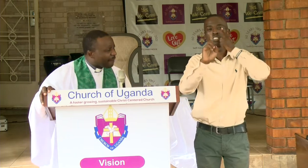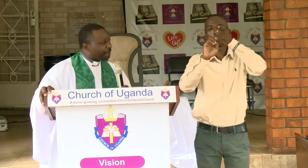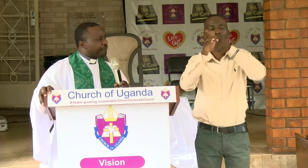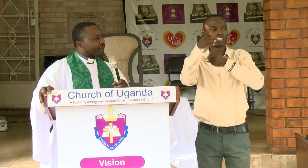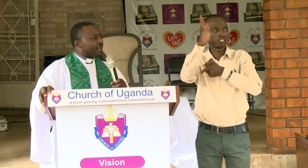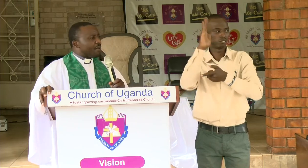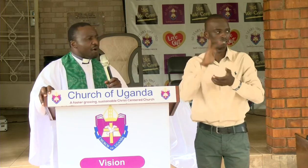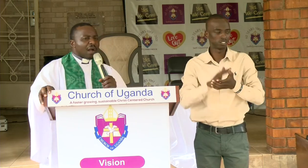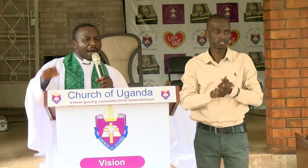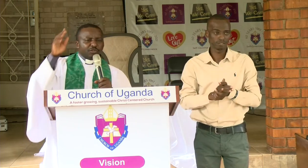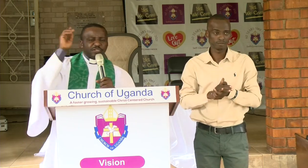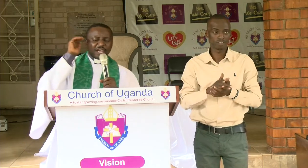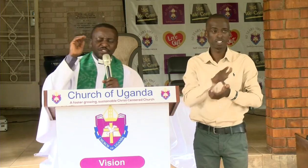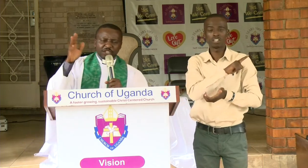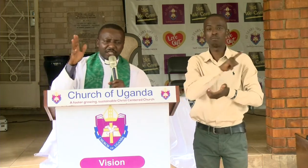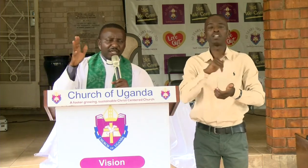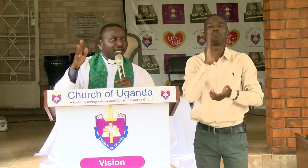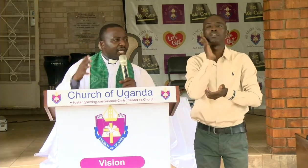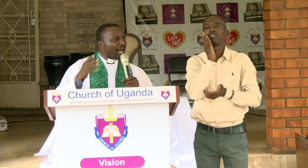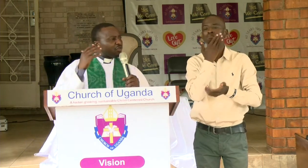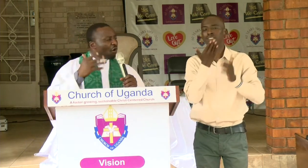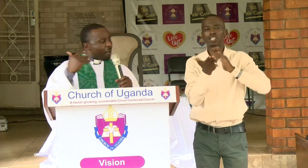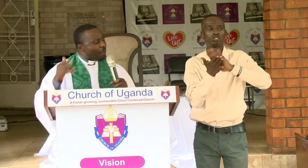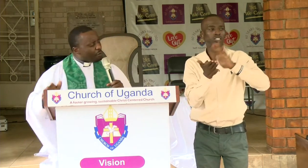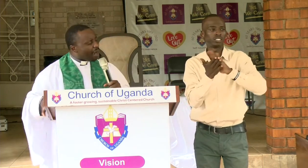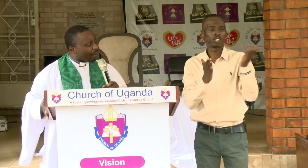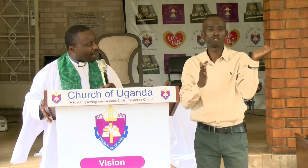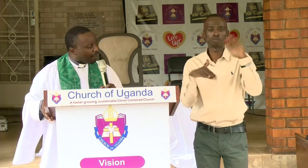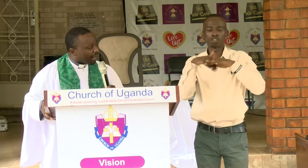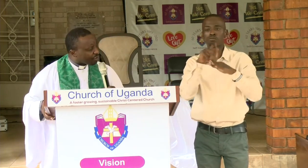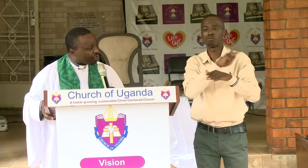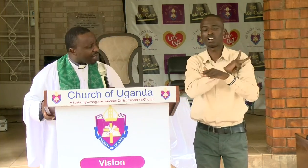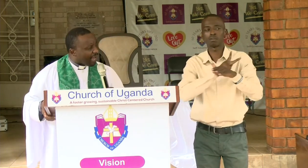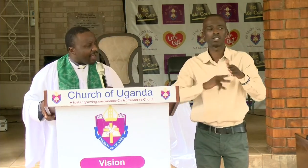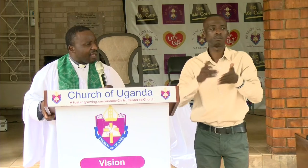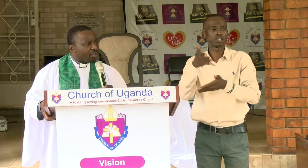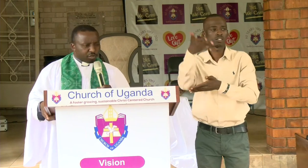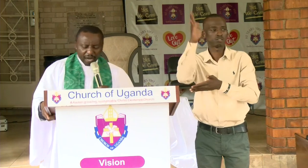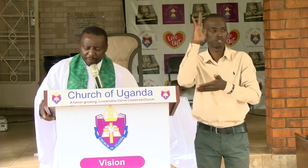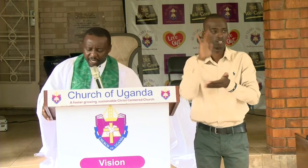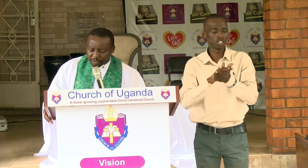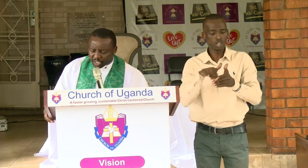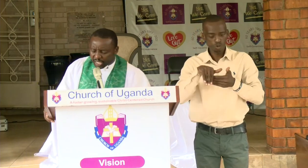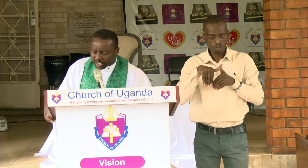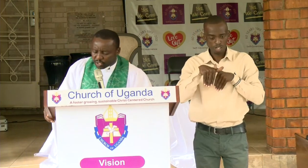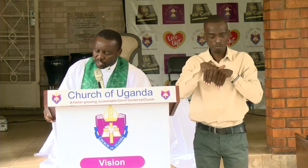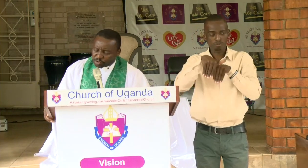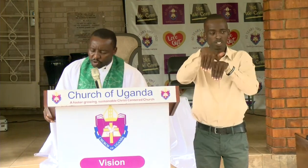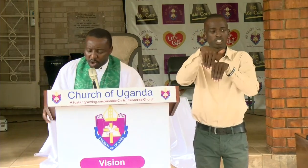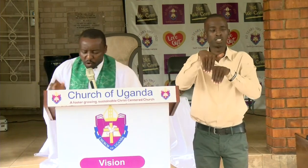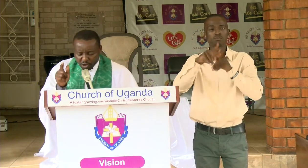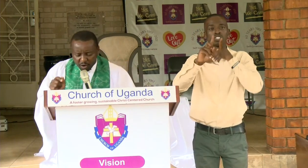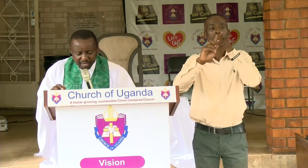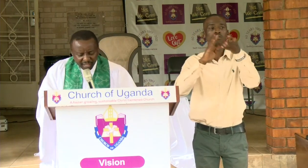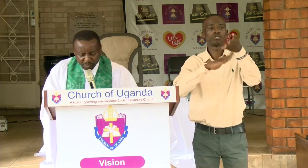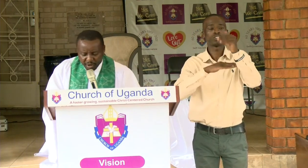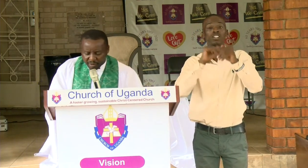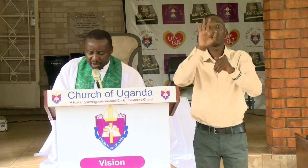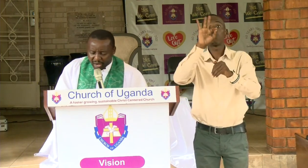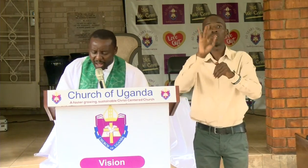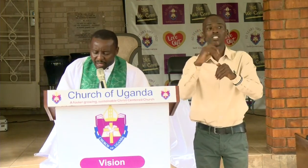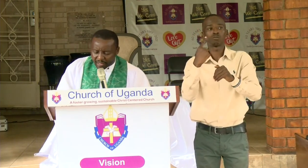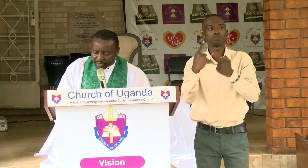Katonda. Mukama atusaasire era tukomye mu bwakabaka bwa Katonda. Tutambulire mu kigendererwa ekyo. Olunyola